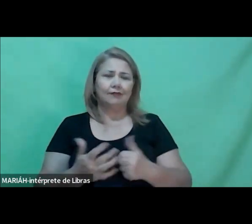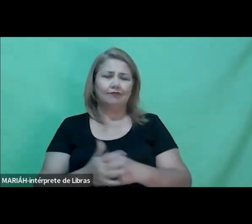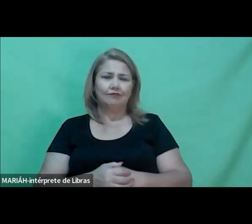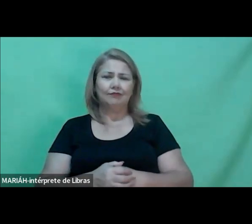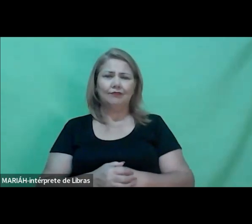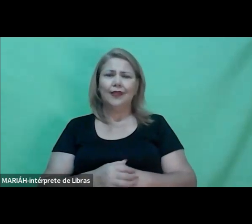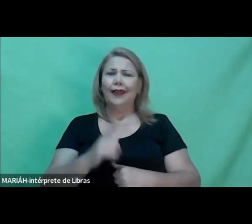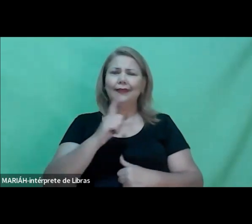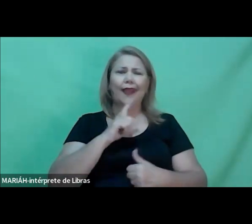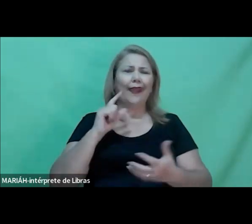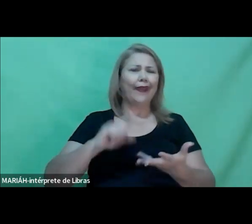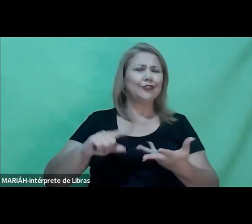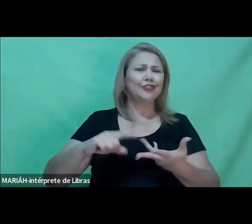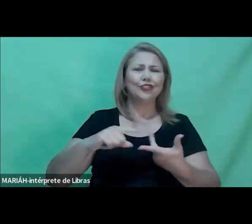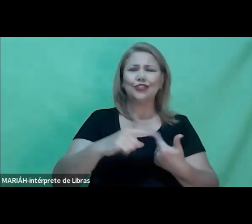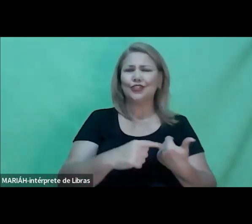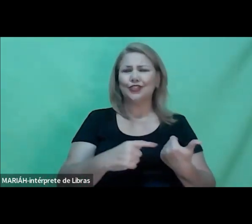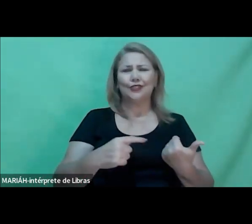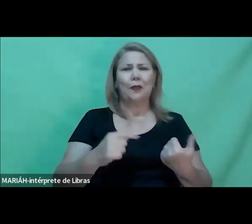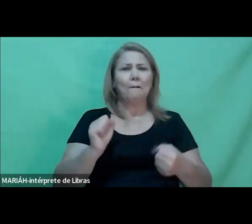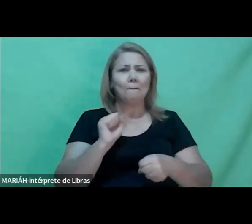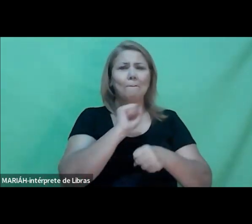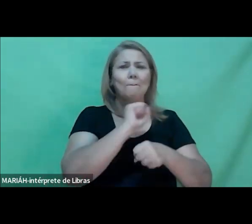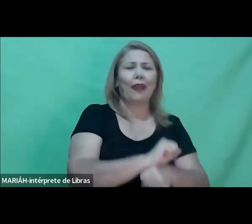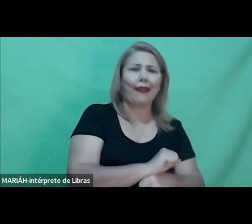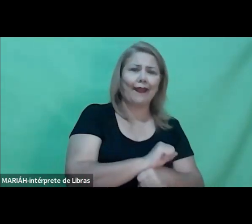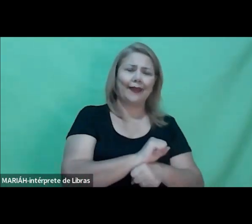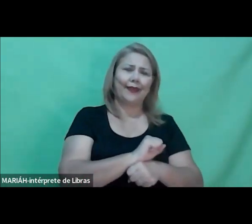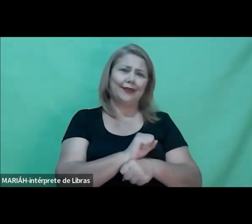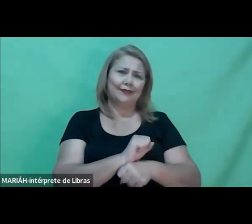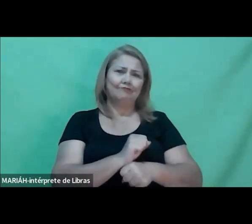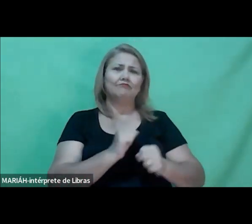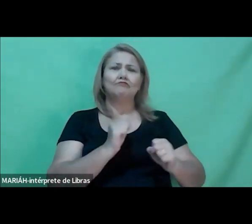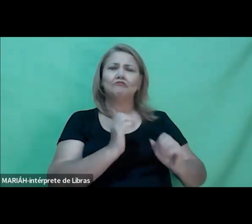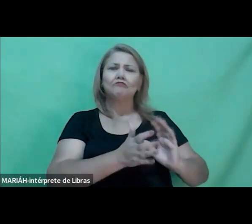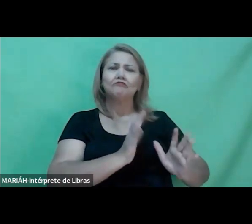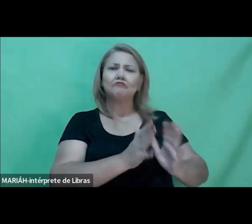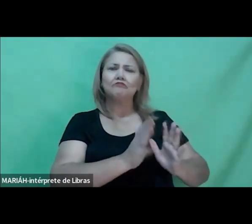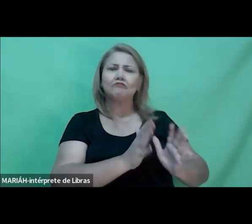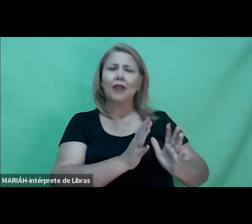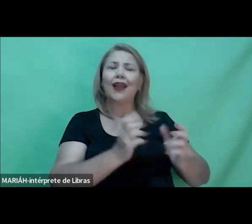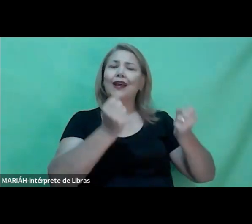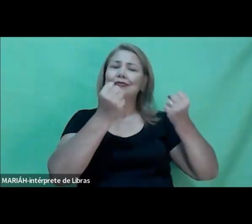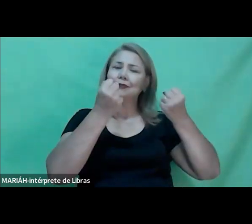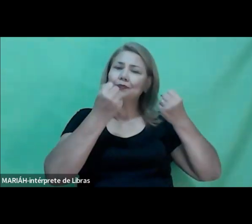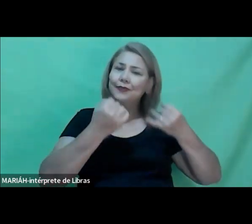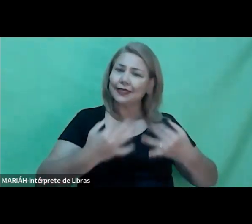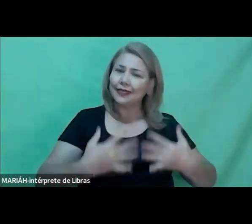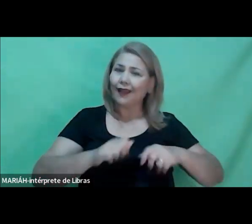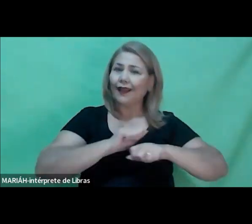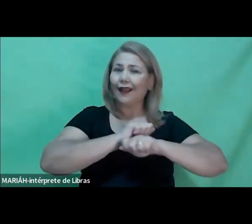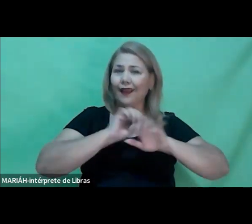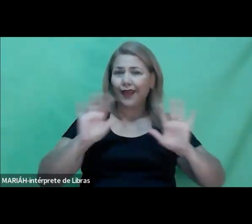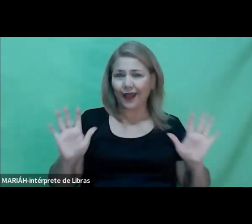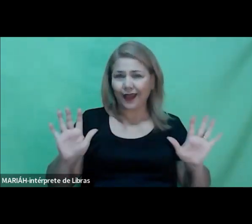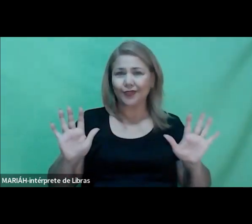interrupciones todas esas pausas que para los que vemos y oímos tienen una explicación Clara sí